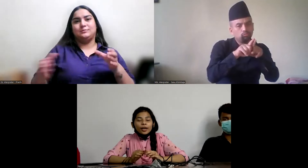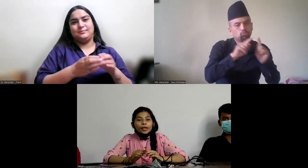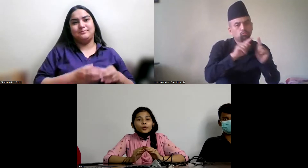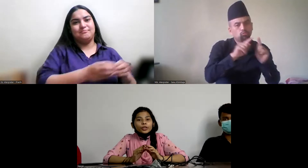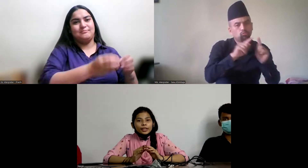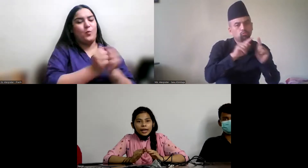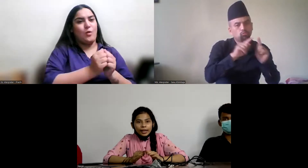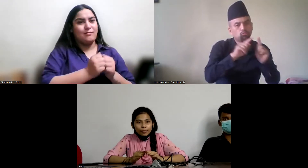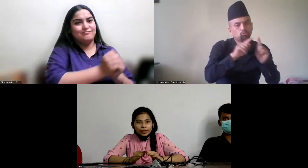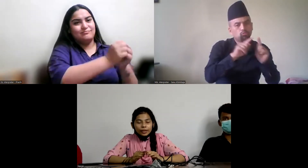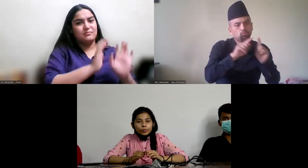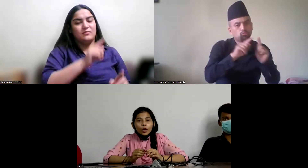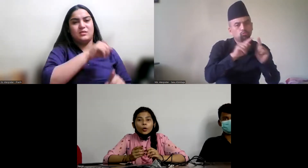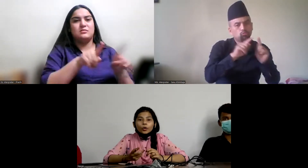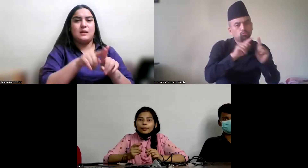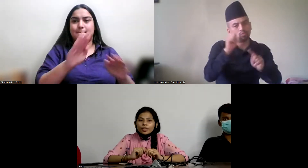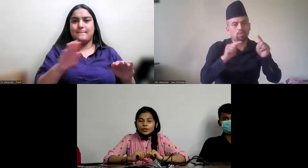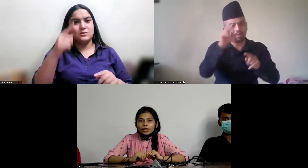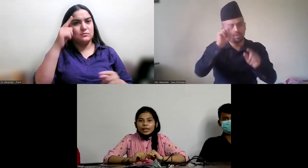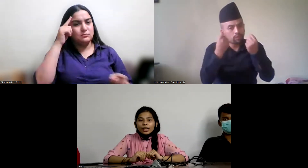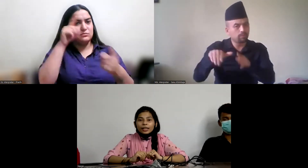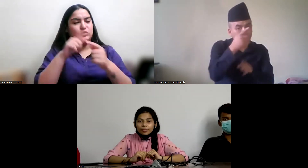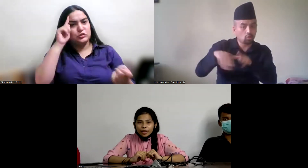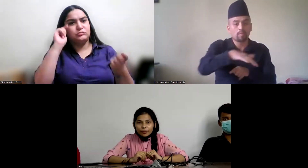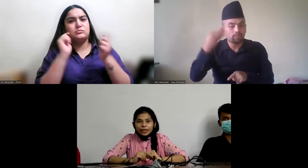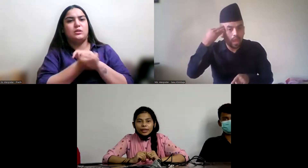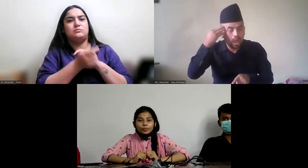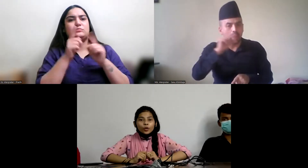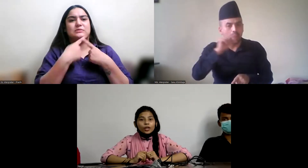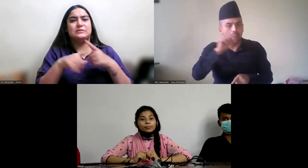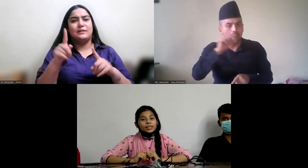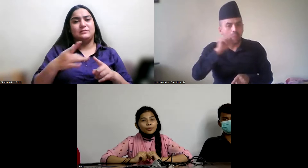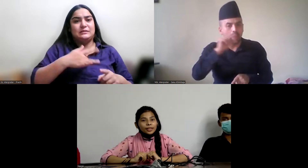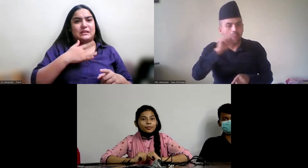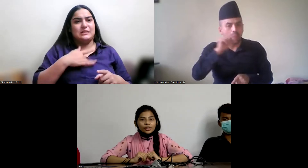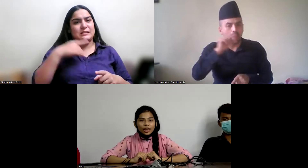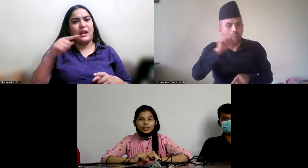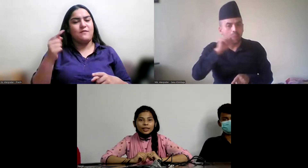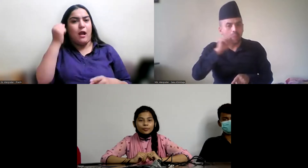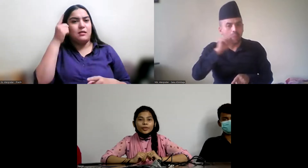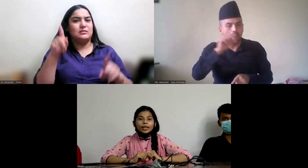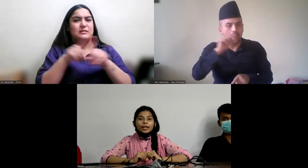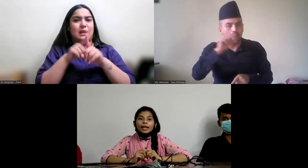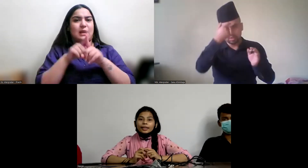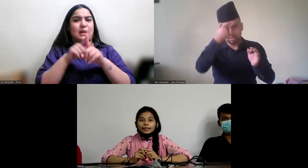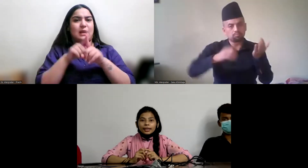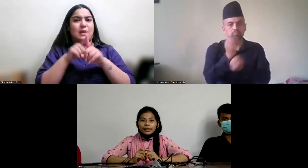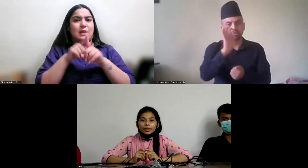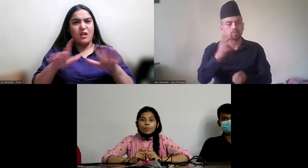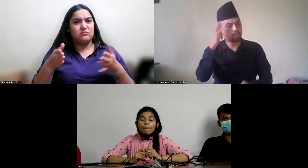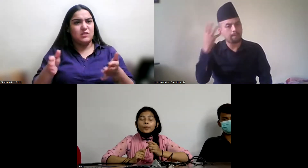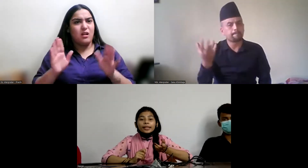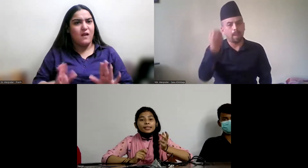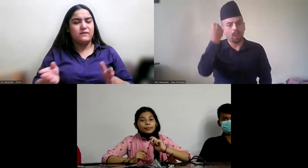बच्चों के बारे में उनकी धारणाएं बदली। उन्होंने महसूस किया कि हम गंभीर हैं और हम समाधान भी चाहते हैं। ये सही